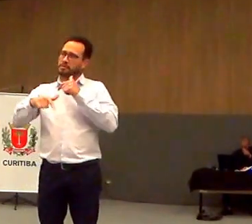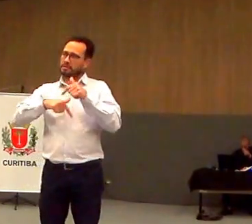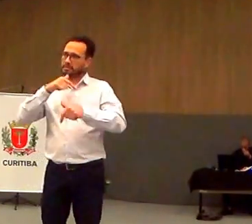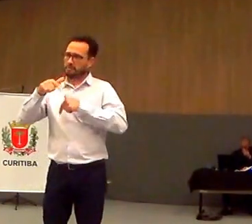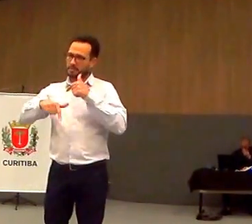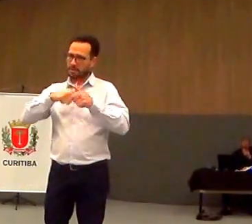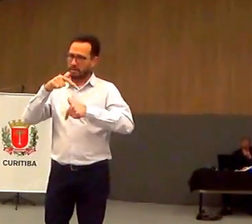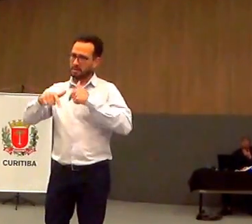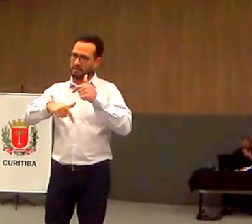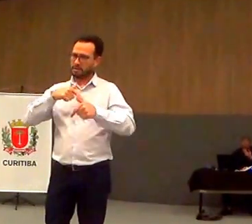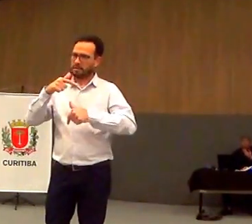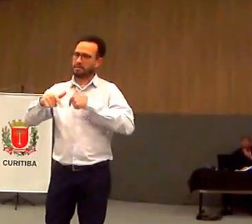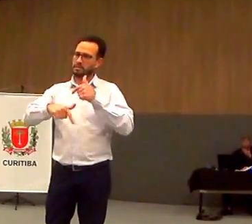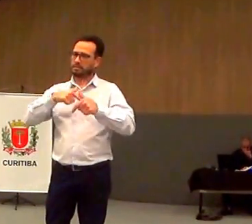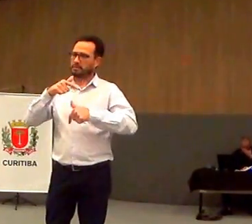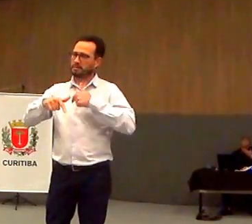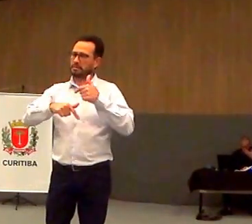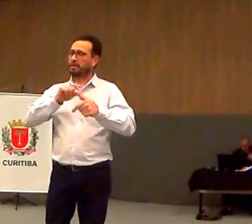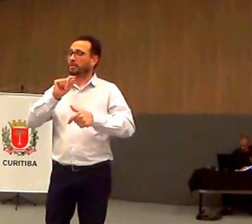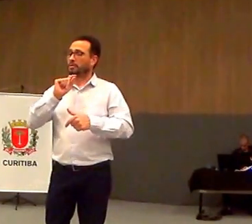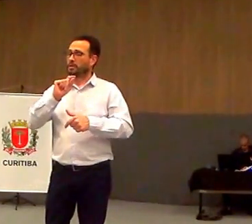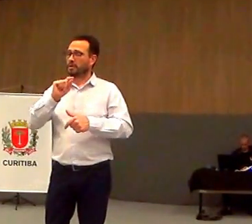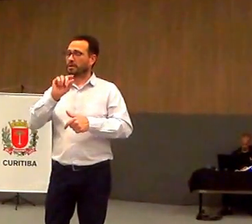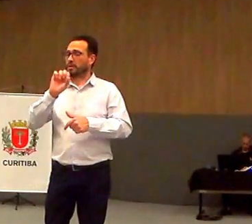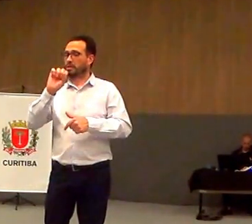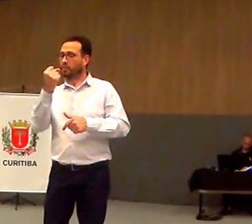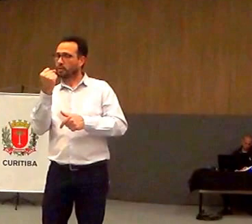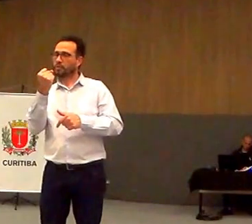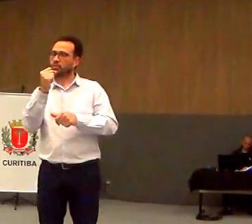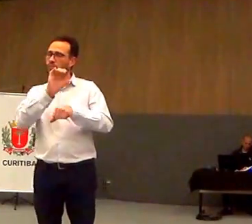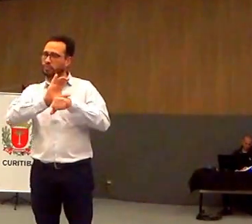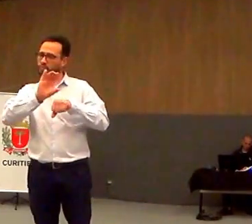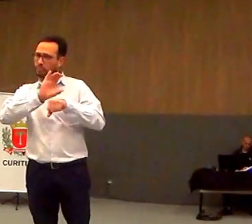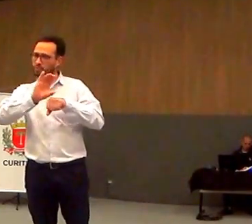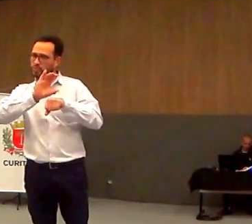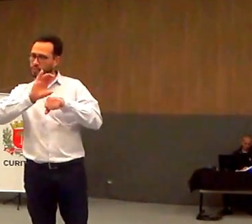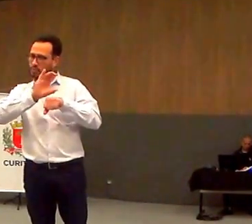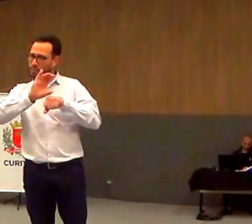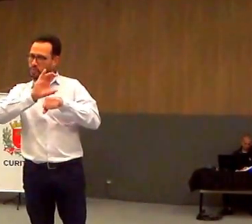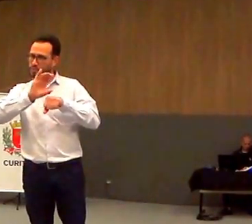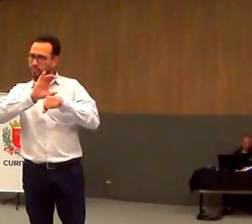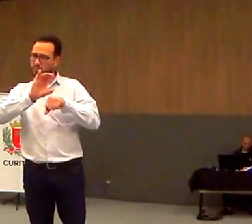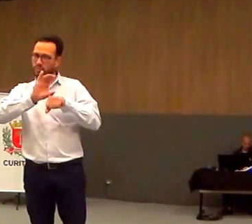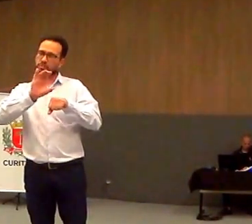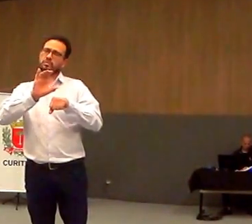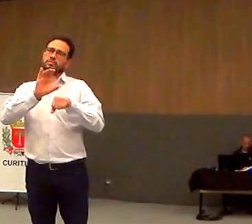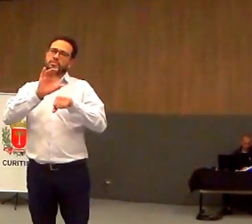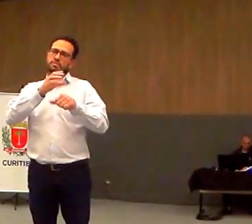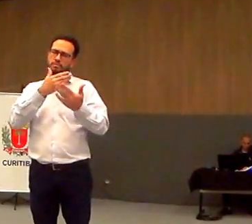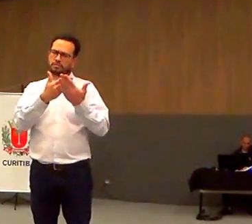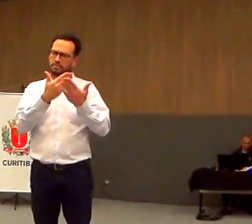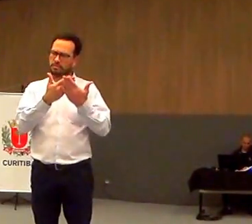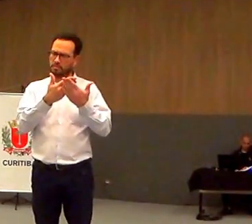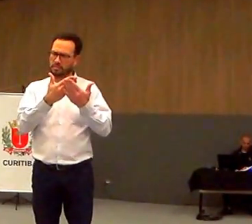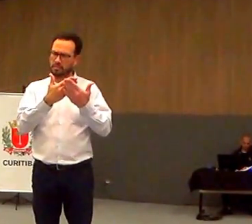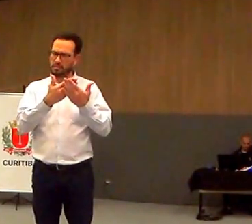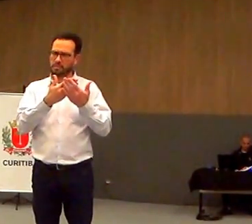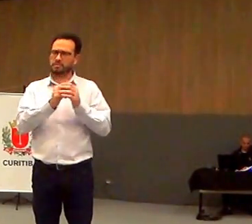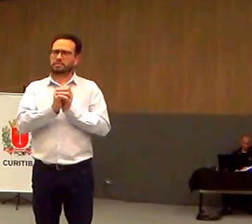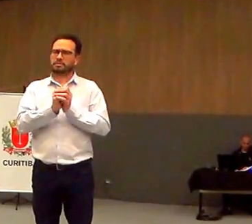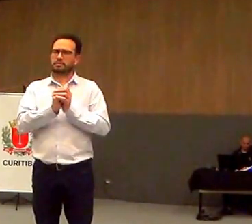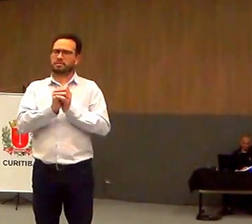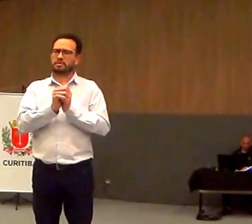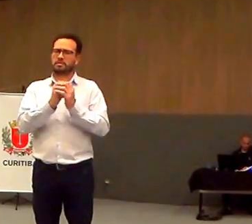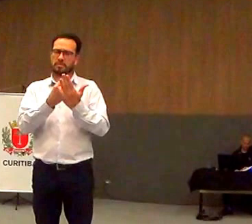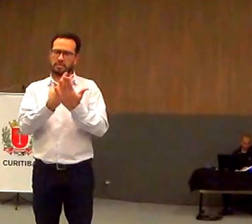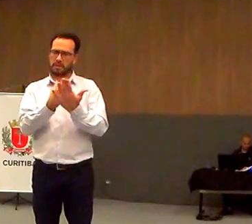oito capacitações bastante intensas. Existe um material que é a capacitação do líder, depois existe o guia do